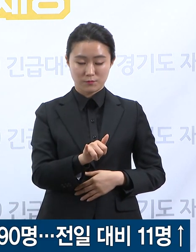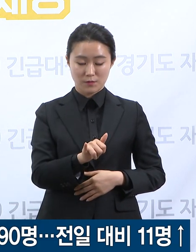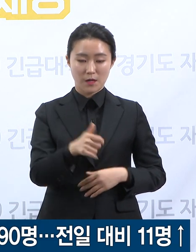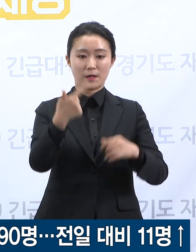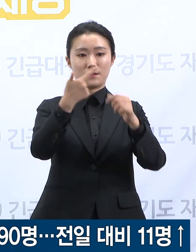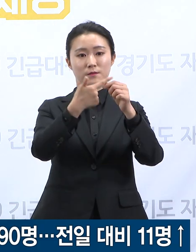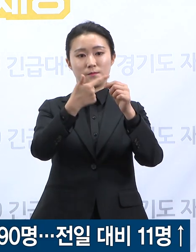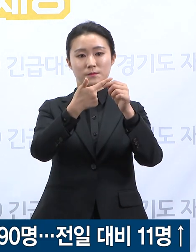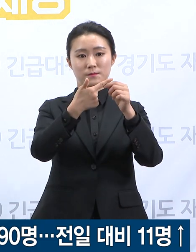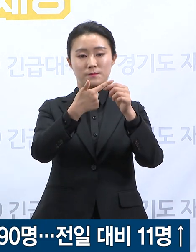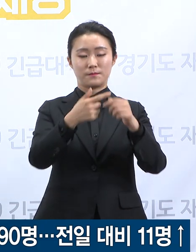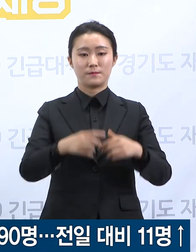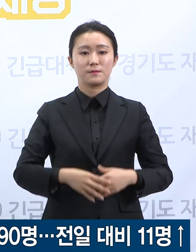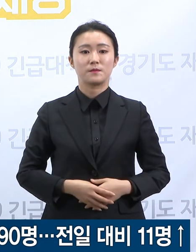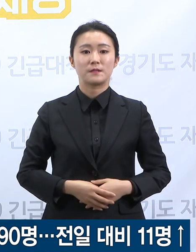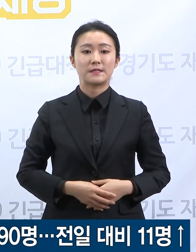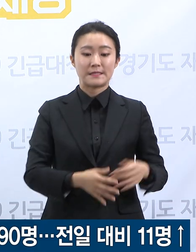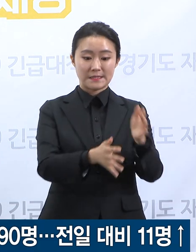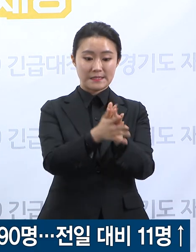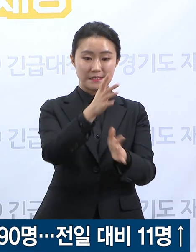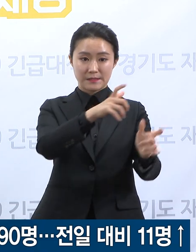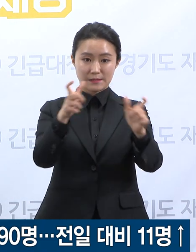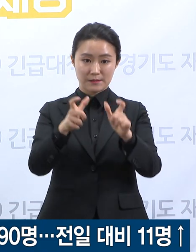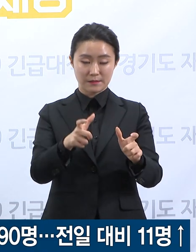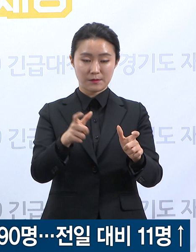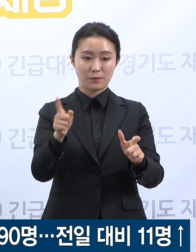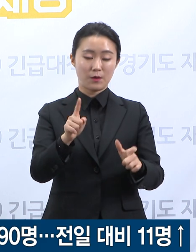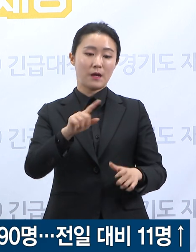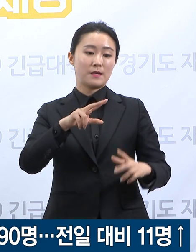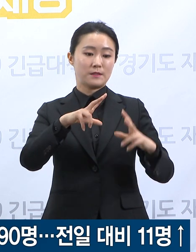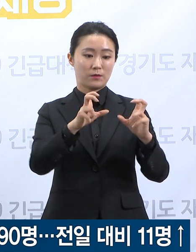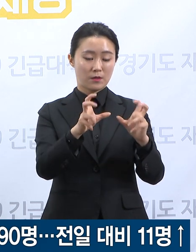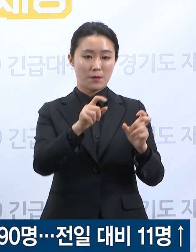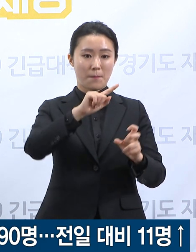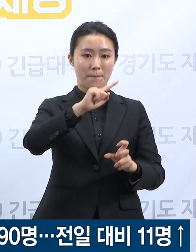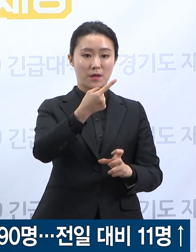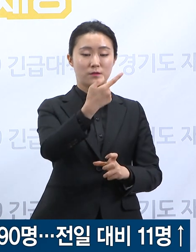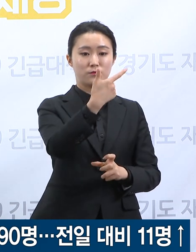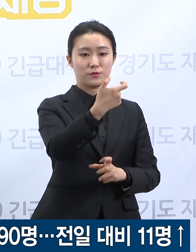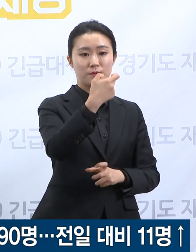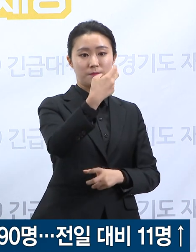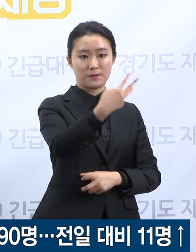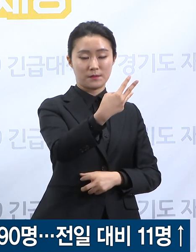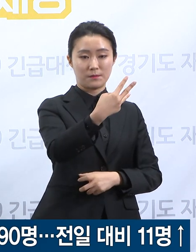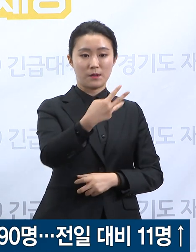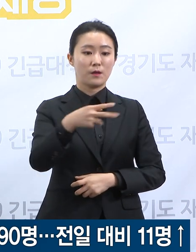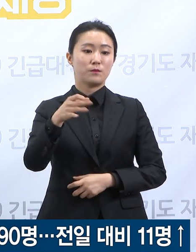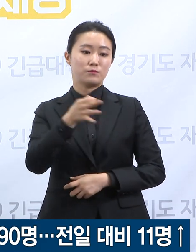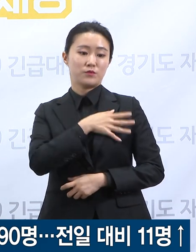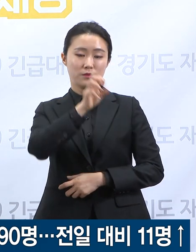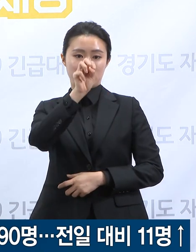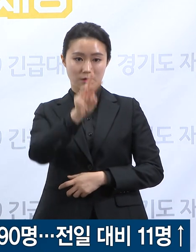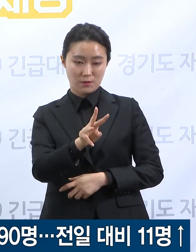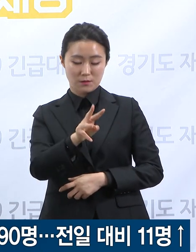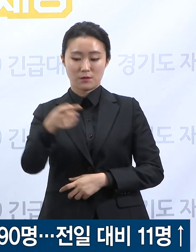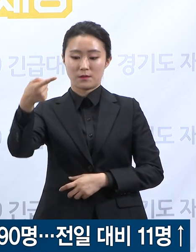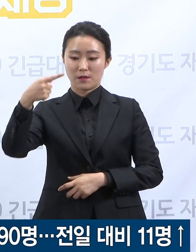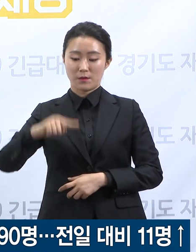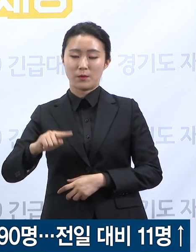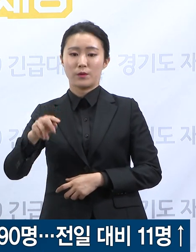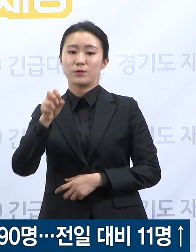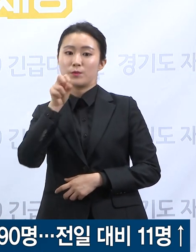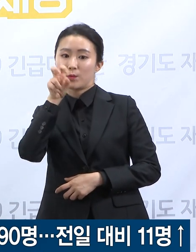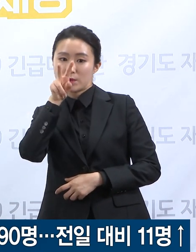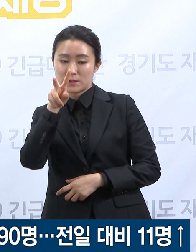중 6번째이며, 시군별로는 성남시 163명, 부천시 157명, 용인시 98명 순으로